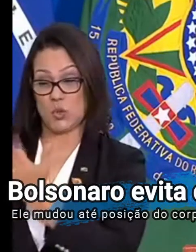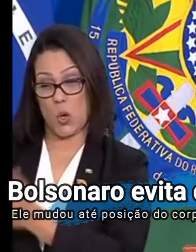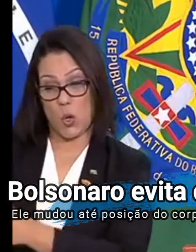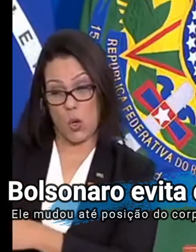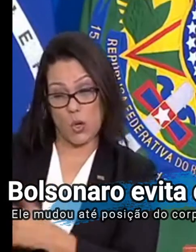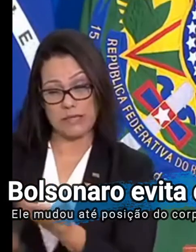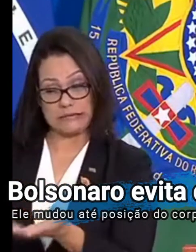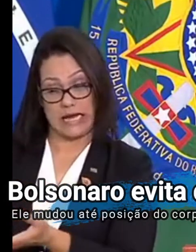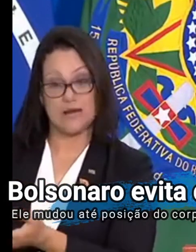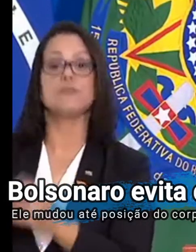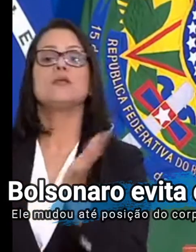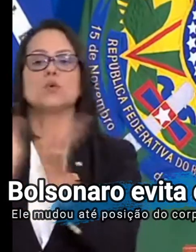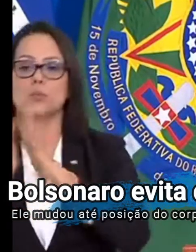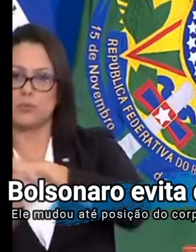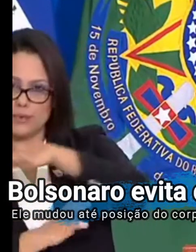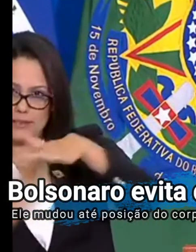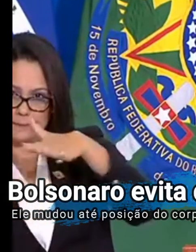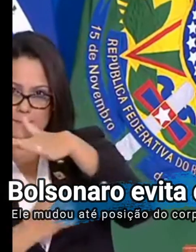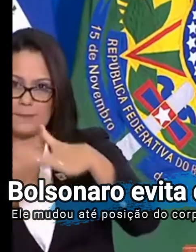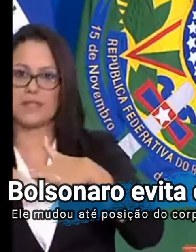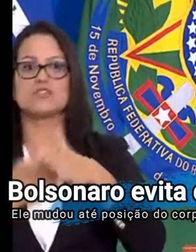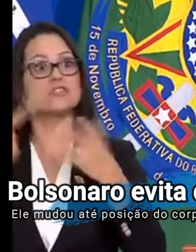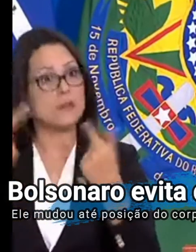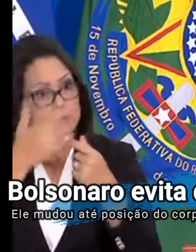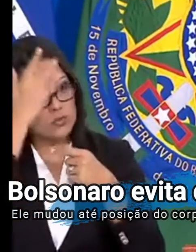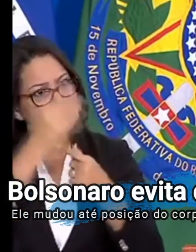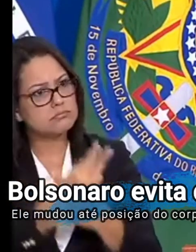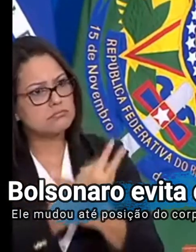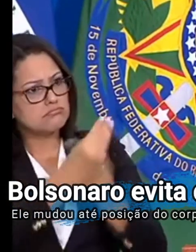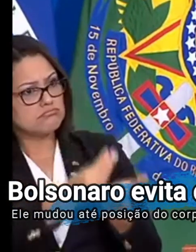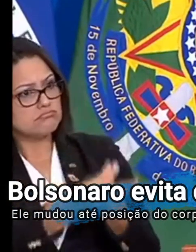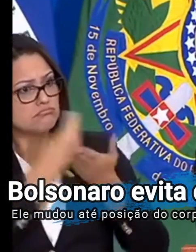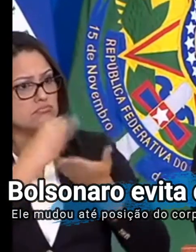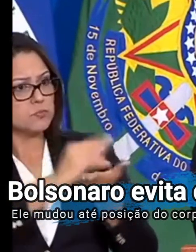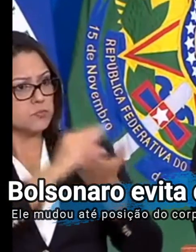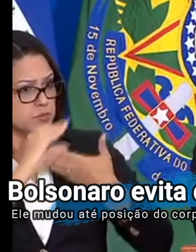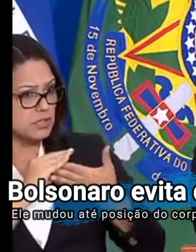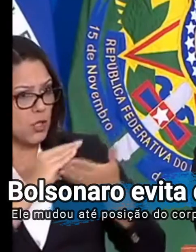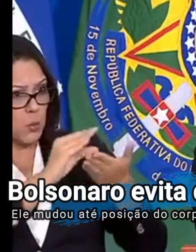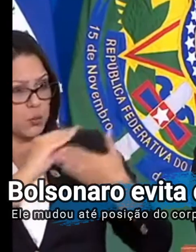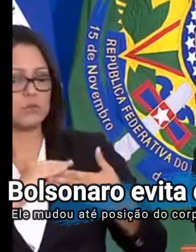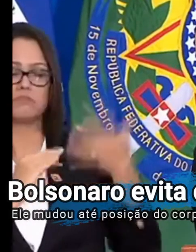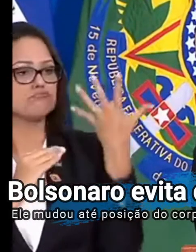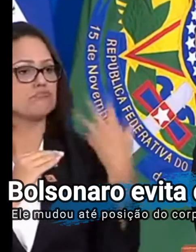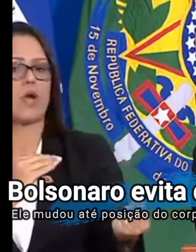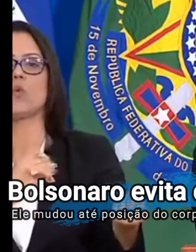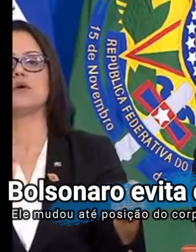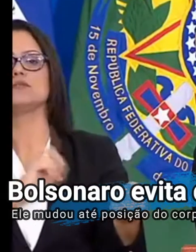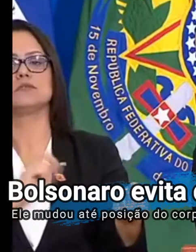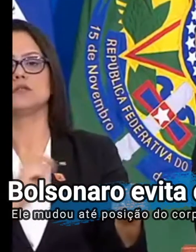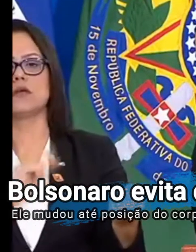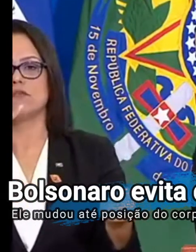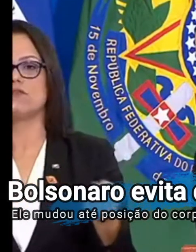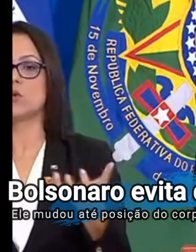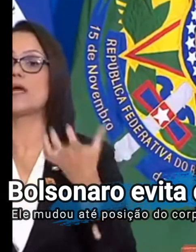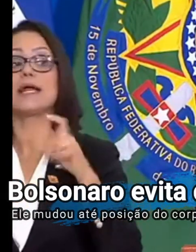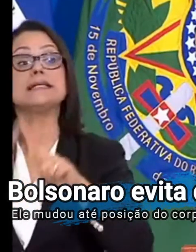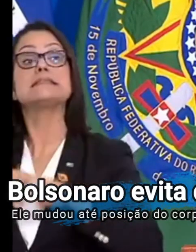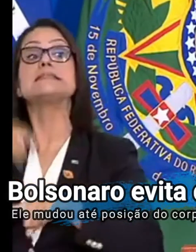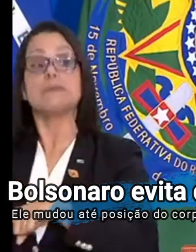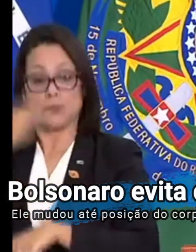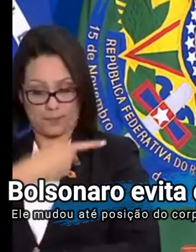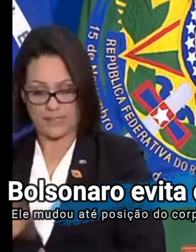empresarial que teremos que me oferecer recursos durante a campanha não aceitei eu falei que iria recurso depois da